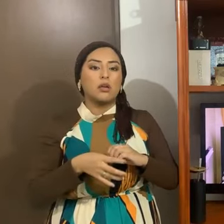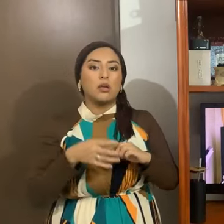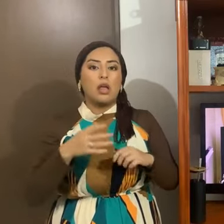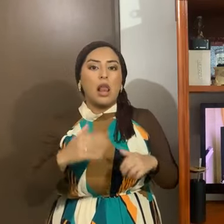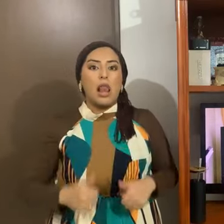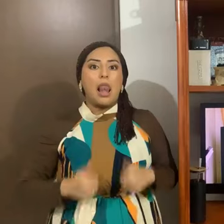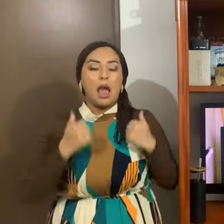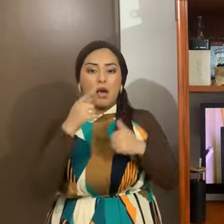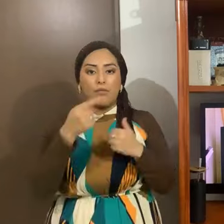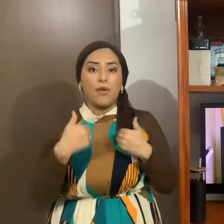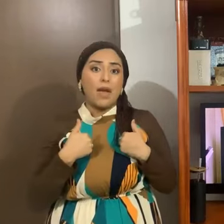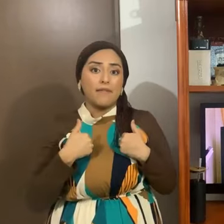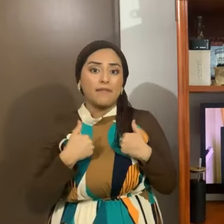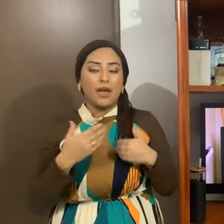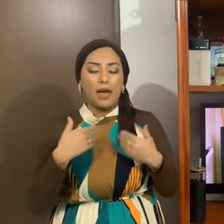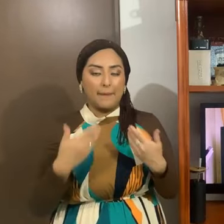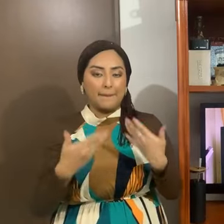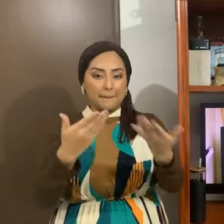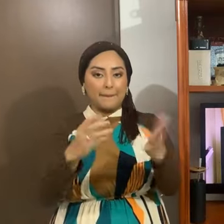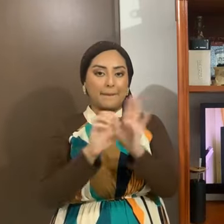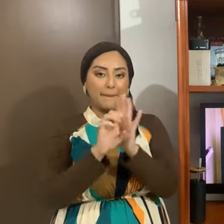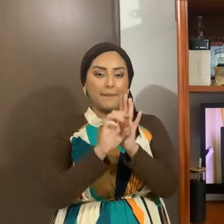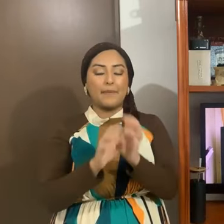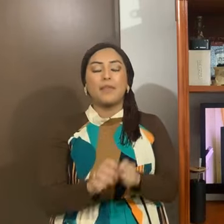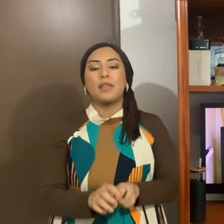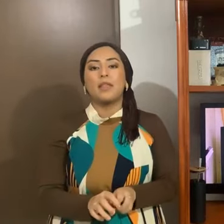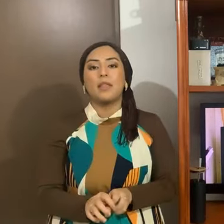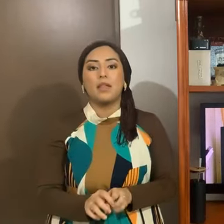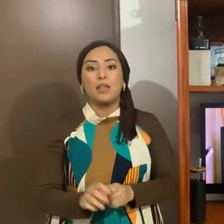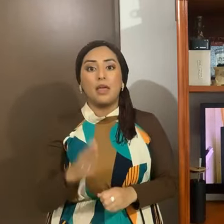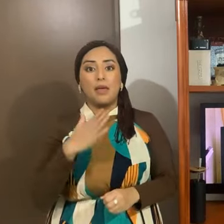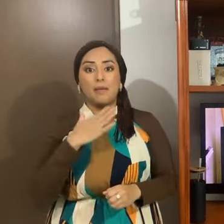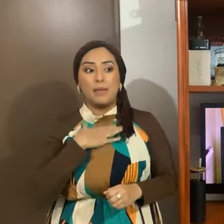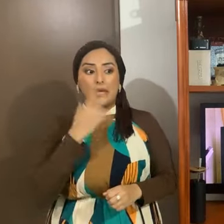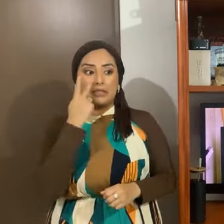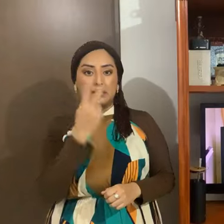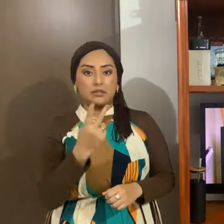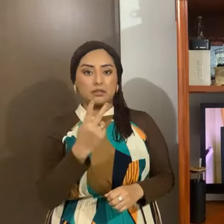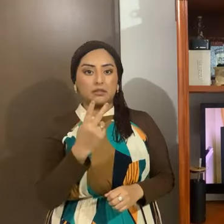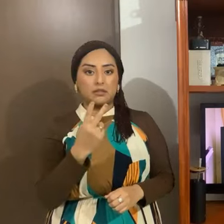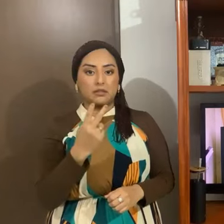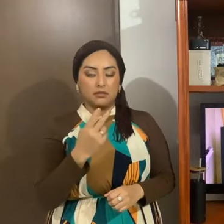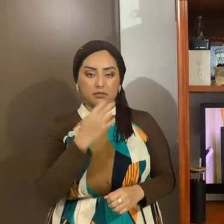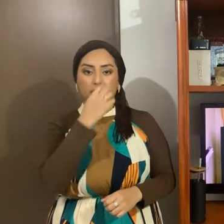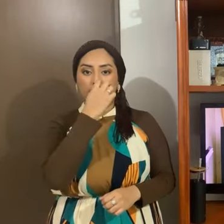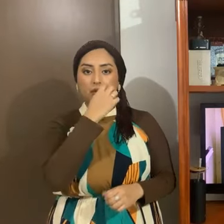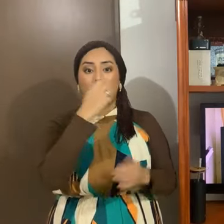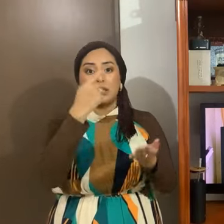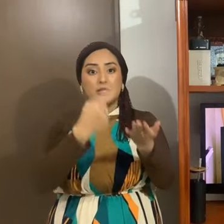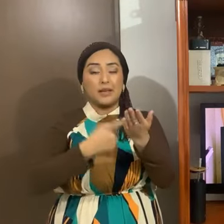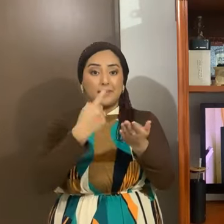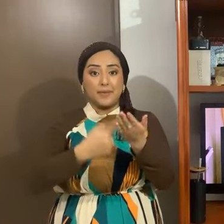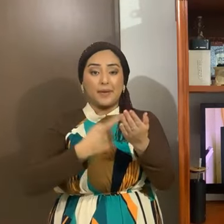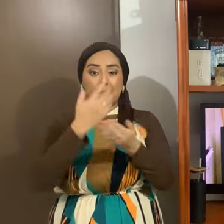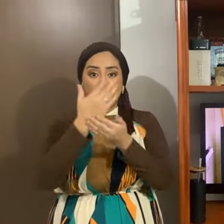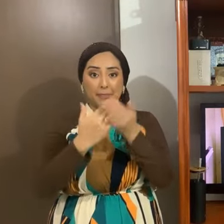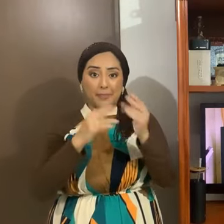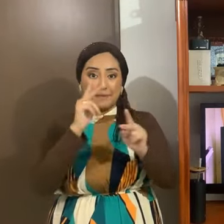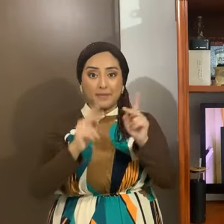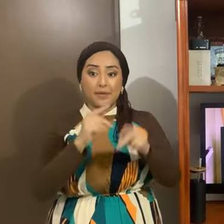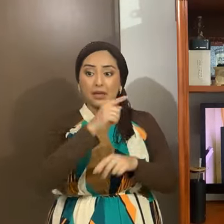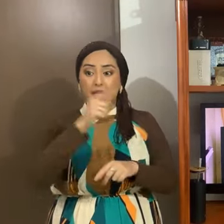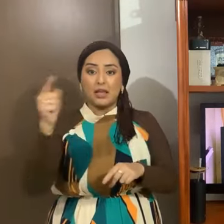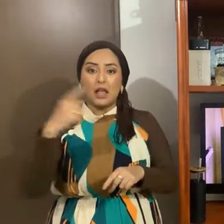la vida que lleva. Yo les voy a poner un ejemplo que a mí me tocó ver de muy cerca. A veces las personas